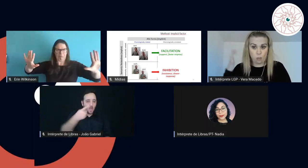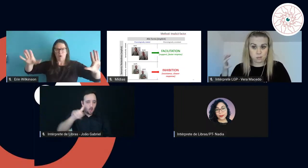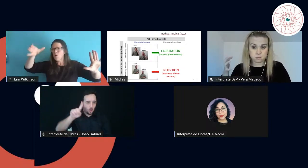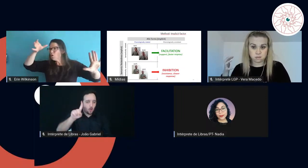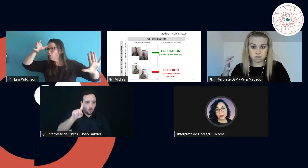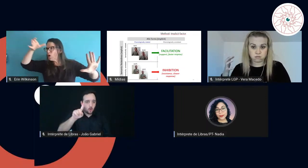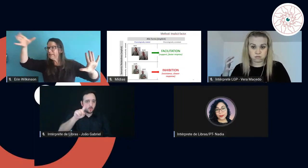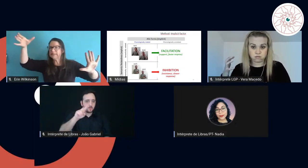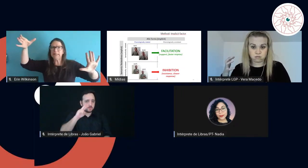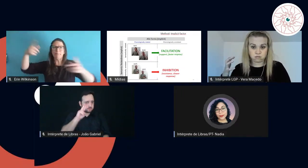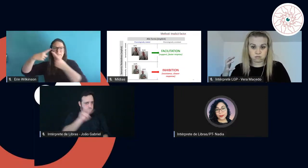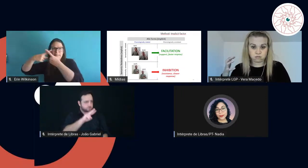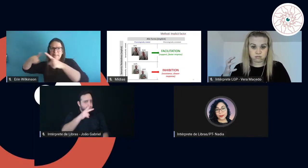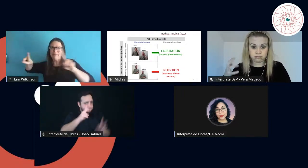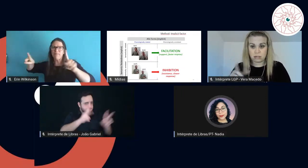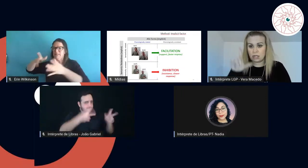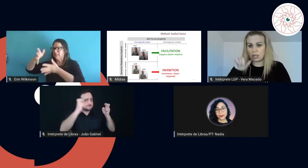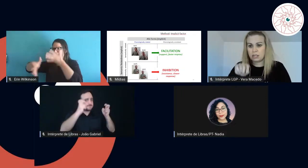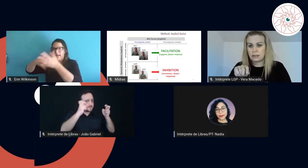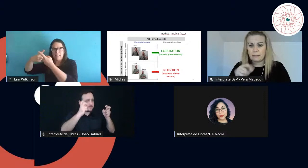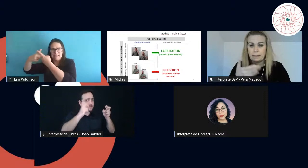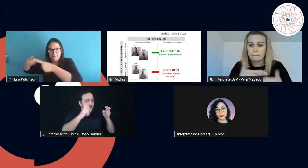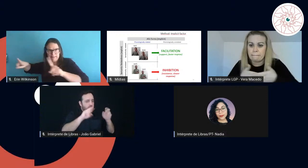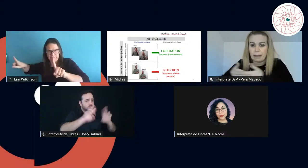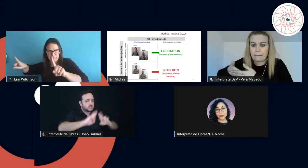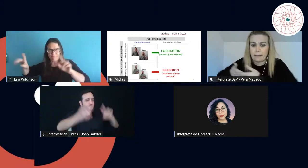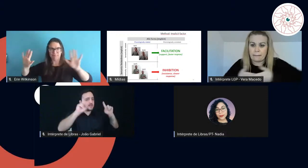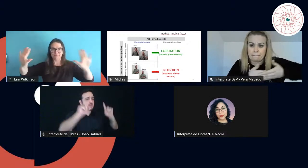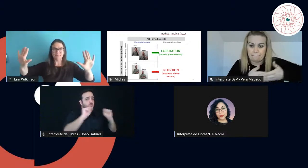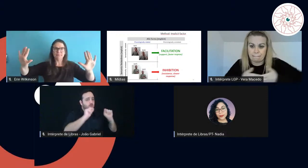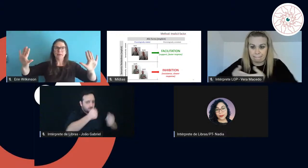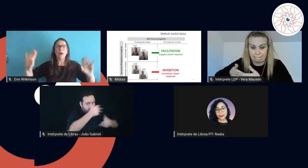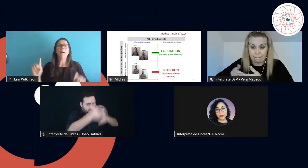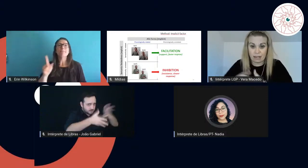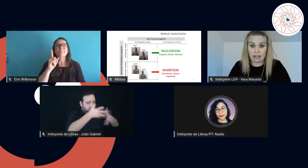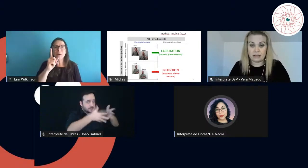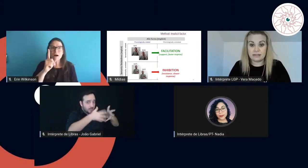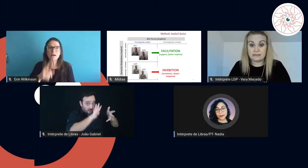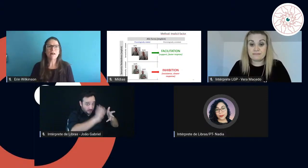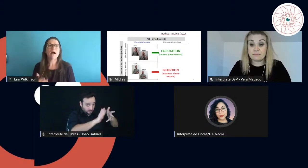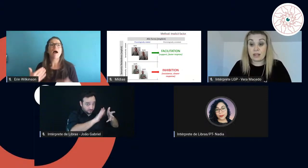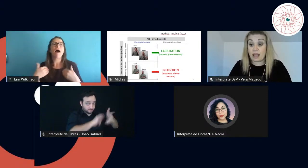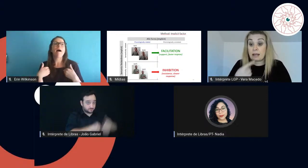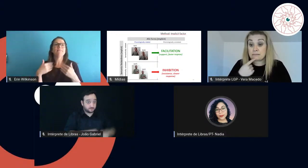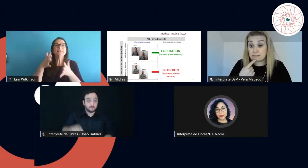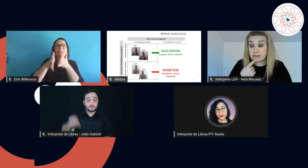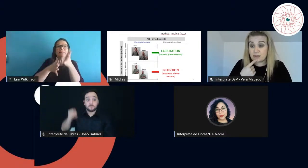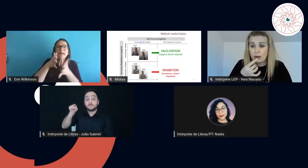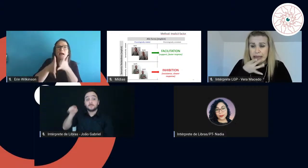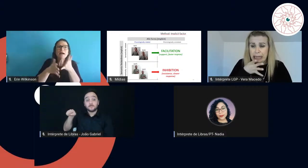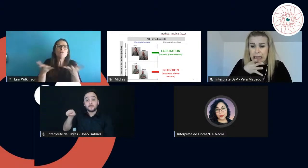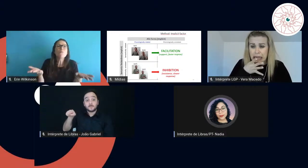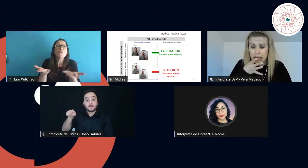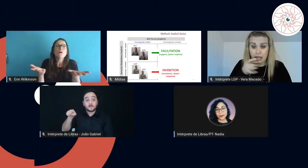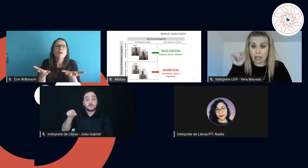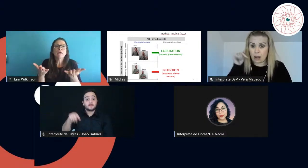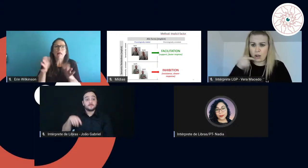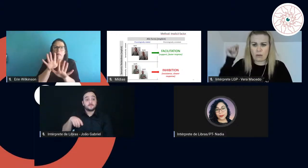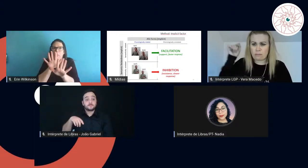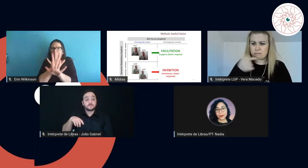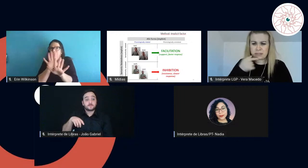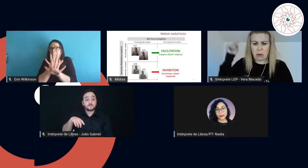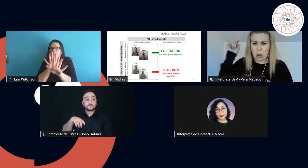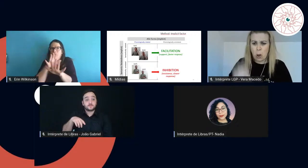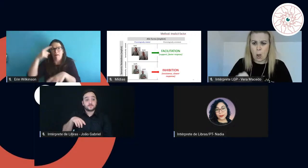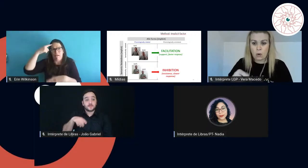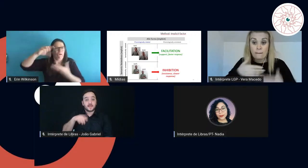exemplo, e bebê, baby, a percepção é muito rápida de que são